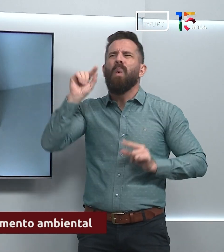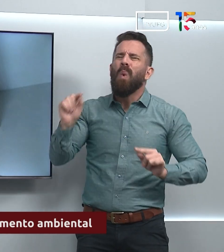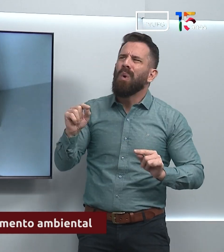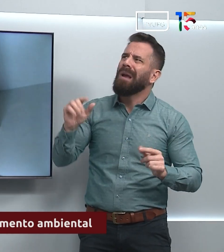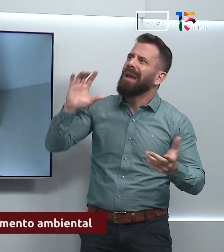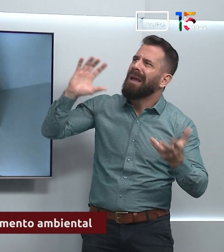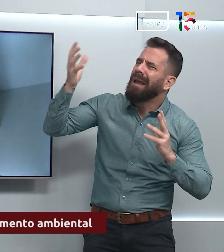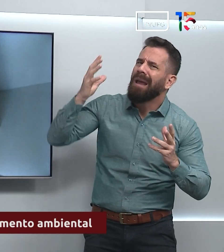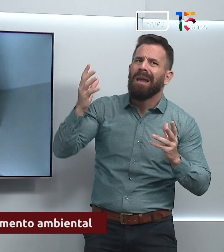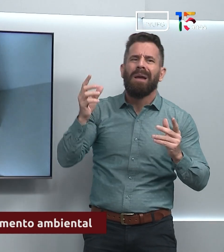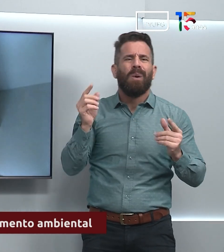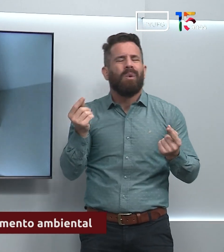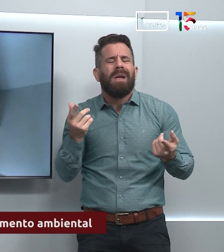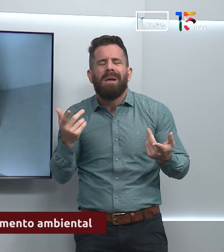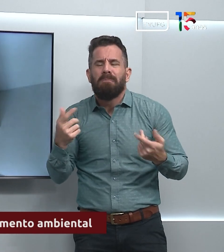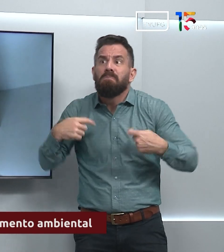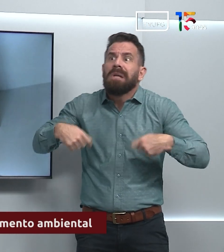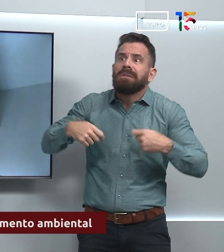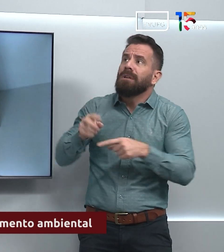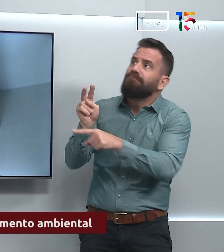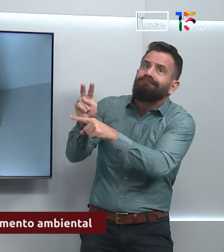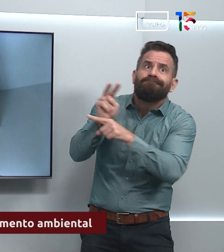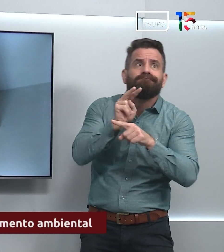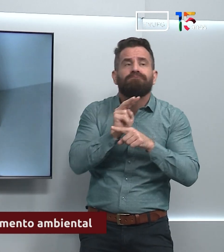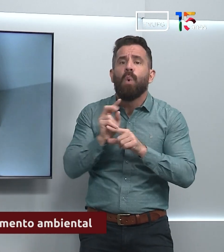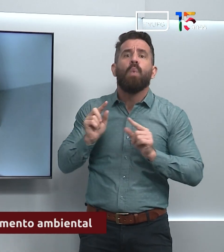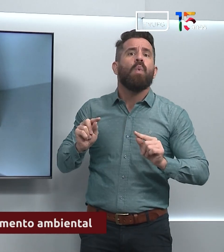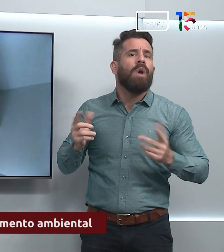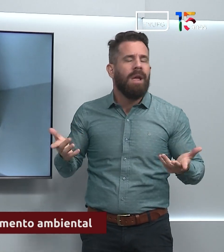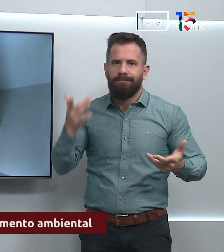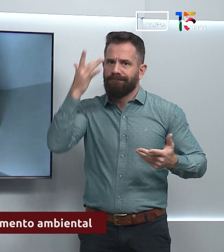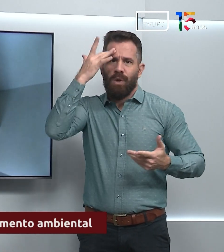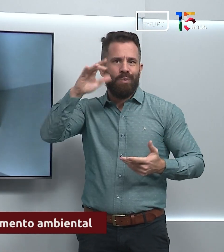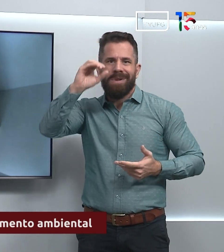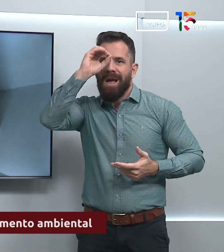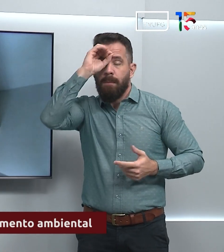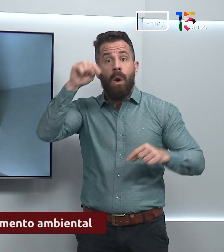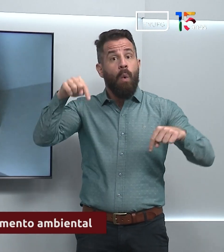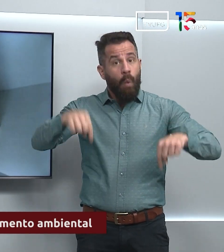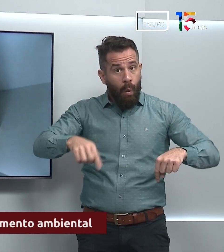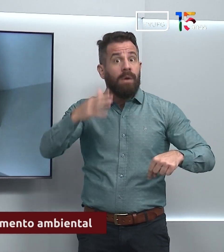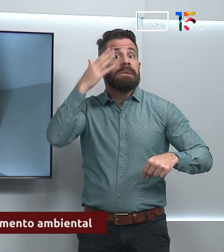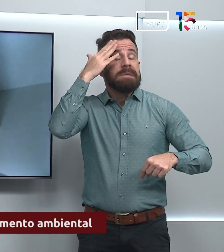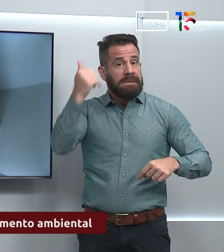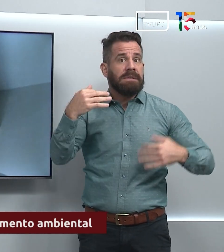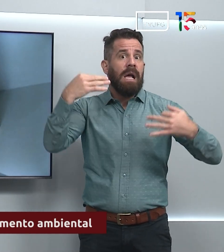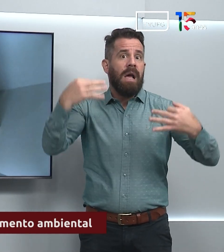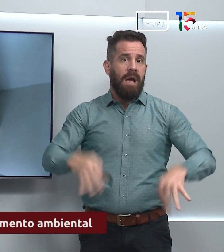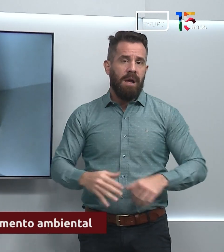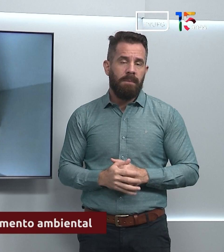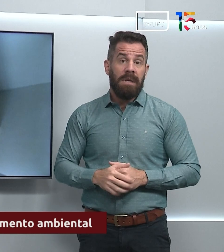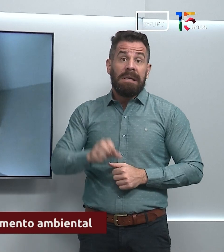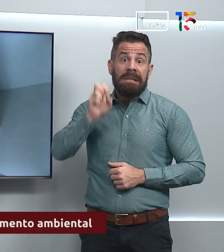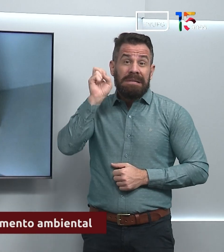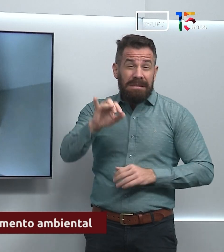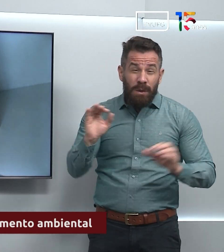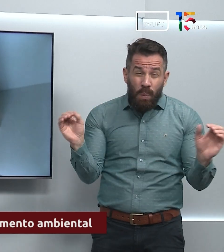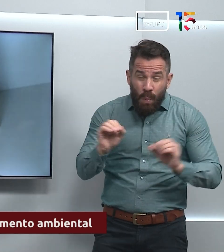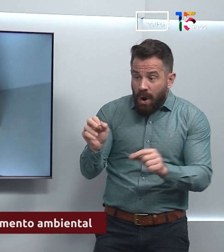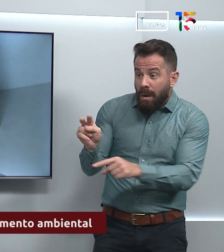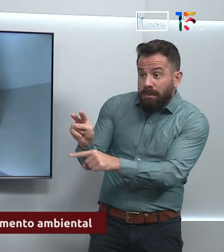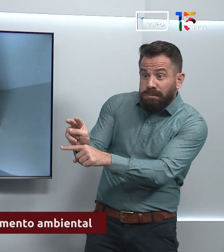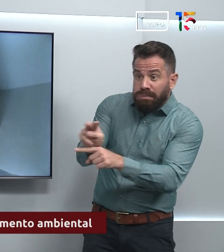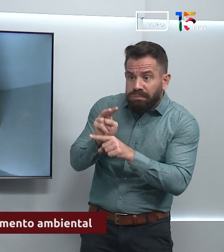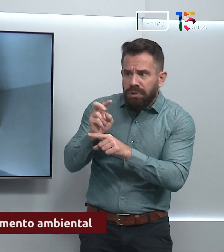que ajudam a ver as tendências climáticas. Então, se a gente não tem monitoramento ambiental, a gente não